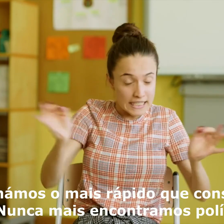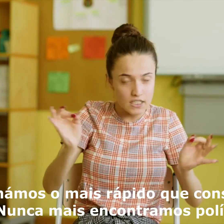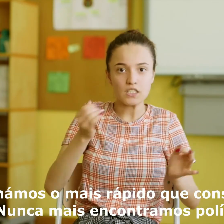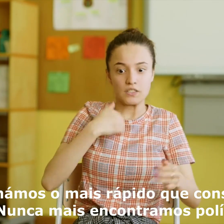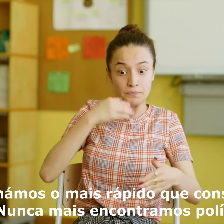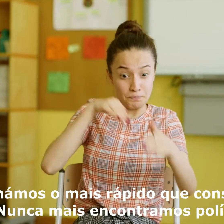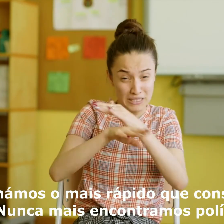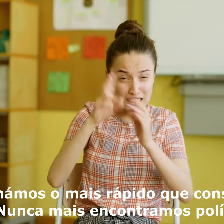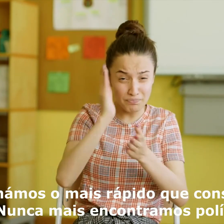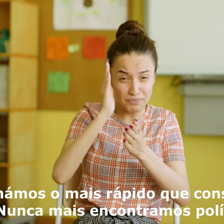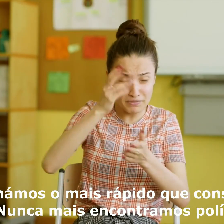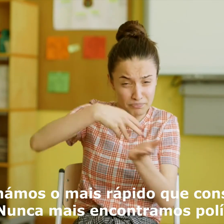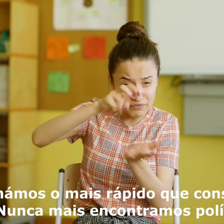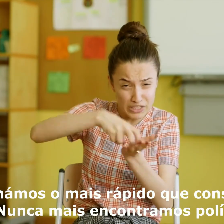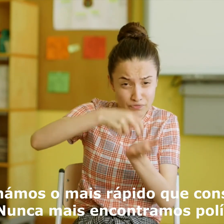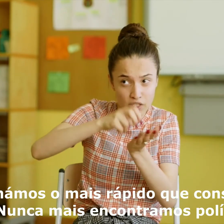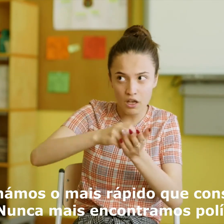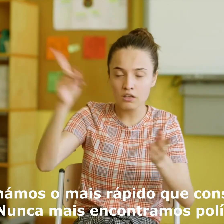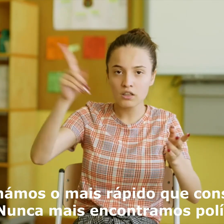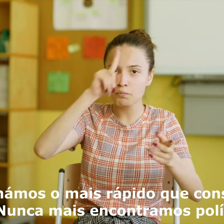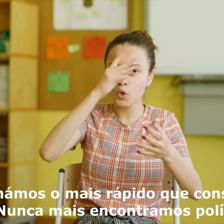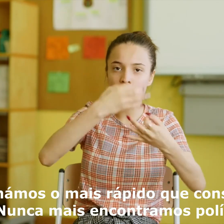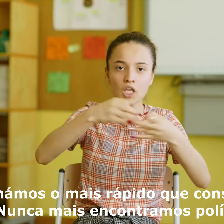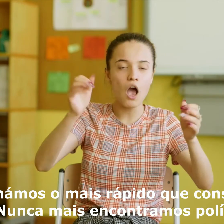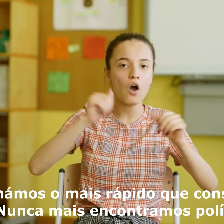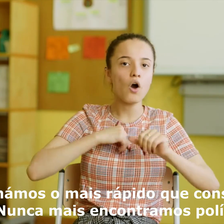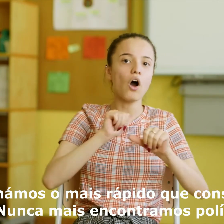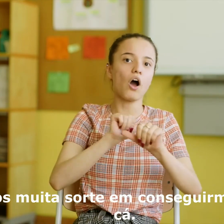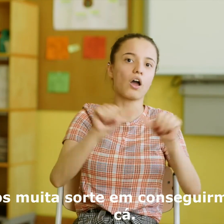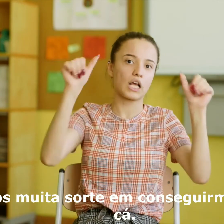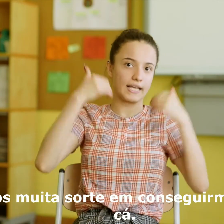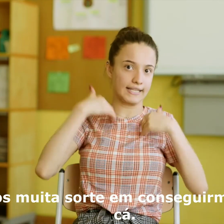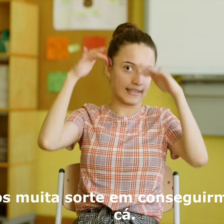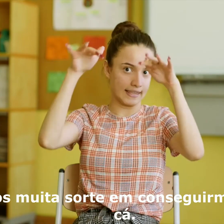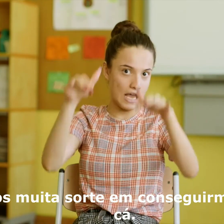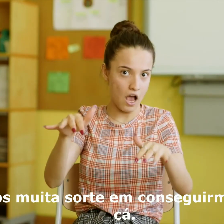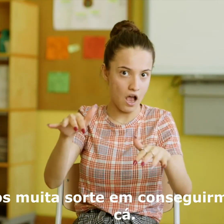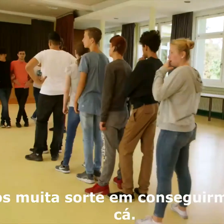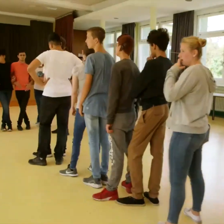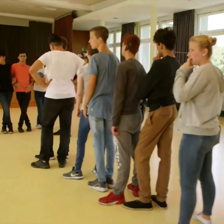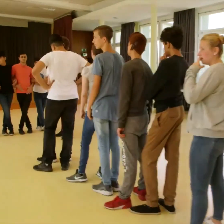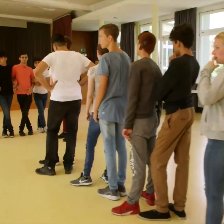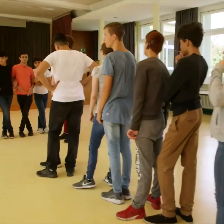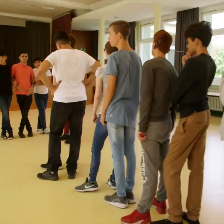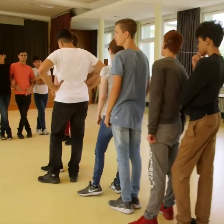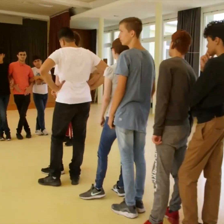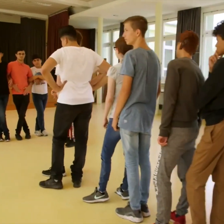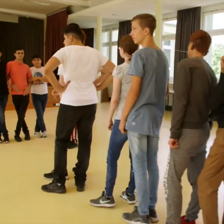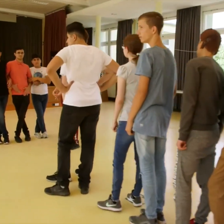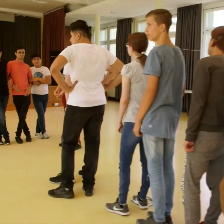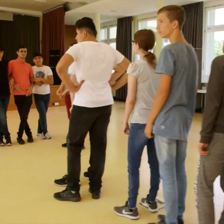cortados e foi sempre a andar. Não havia polícia, tivemos muita sorte até chegarmos cá.